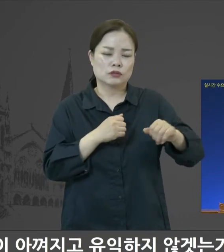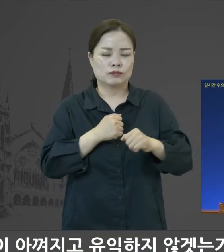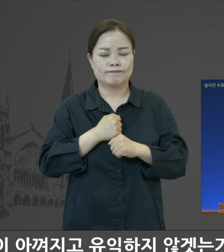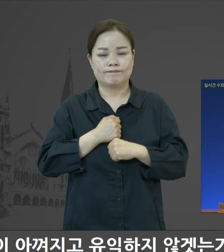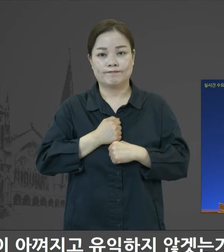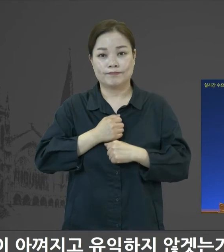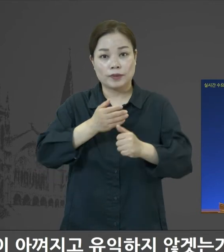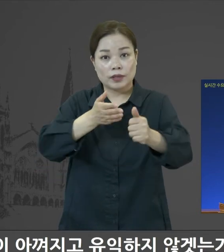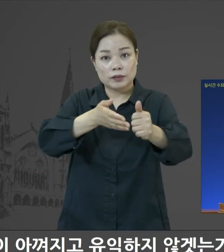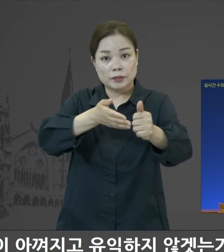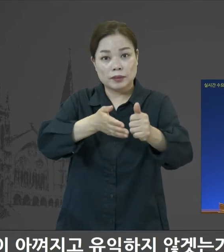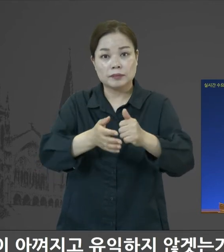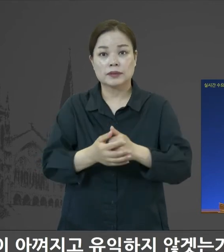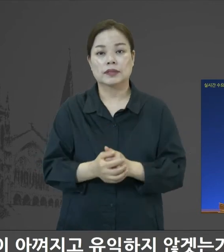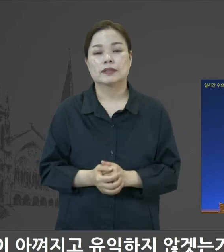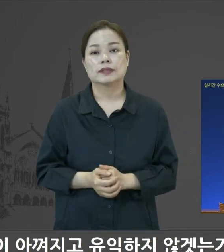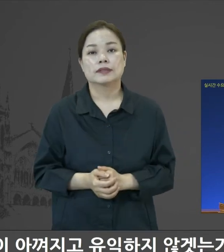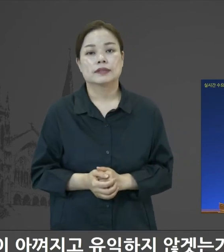합니다.